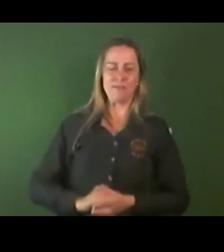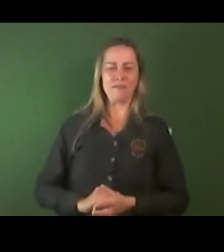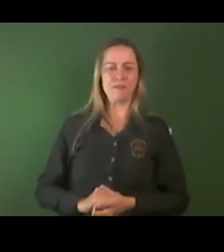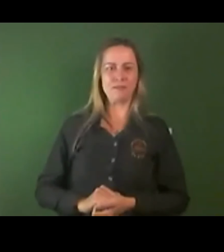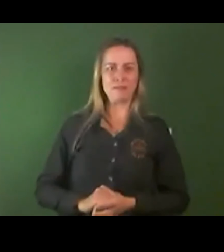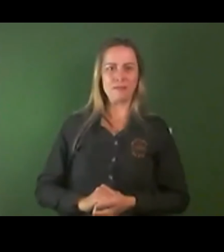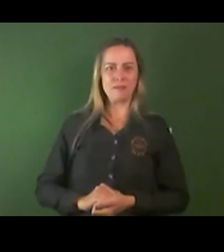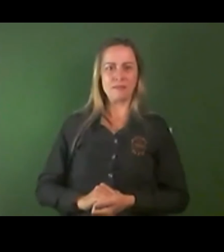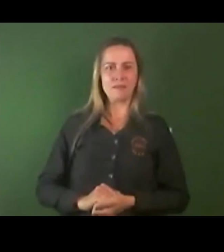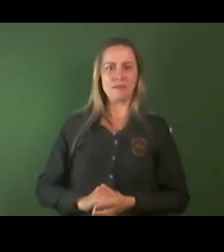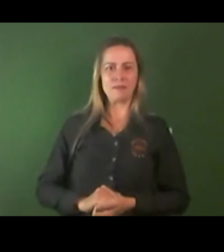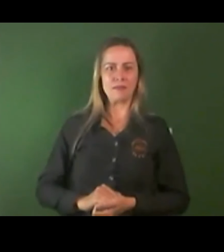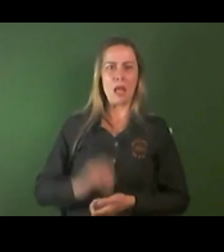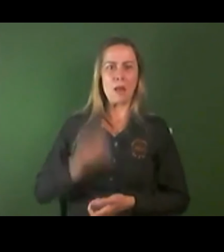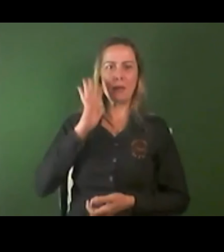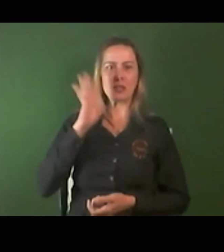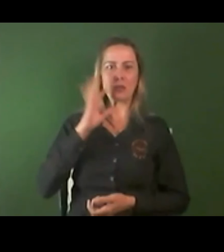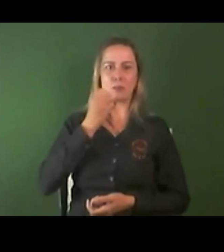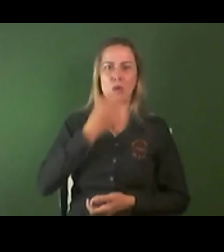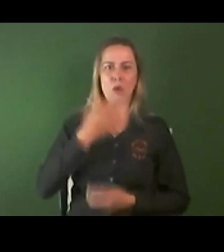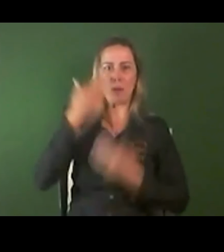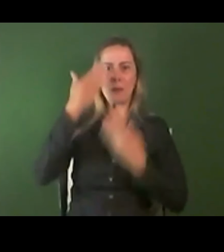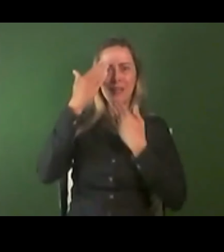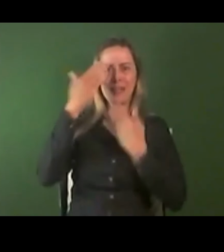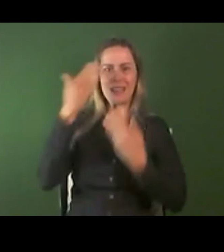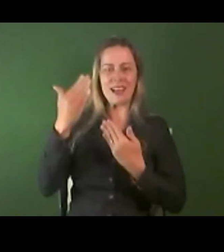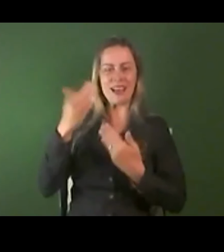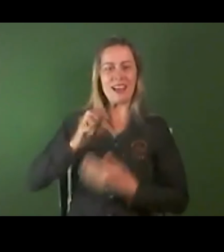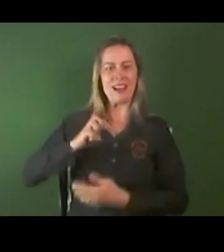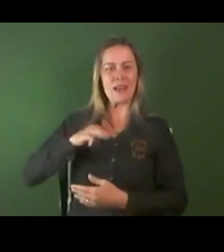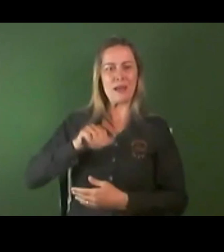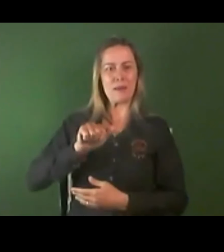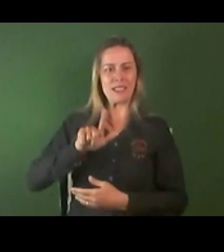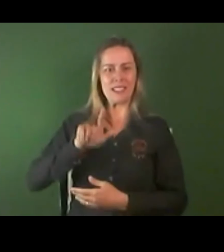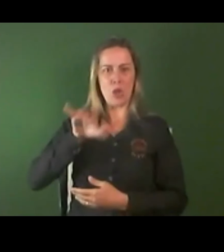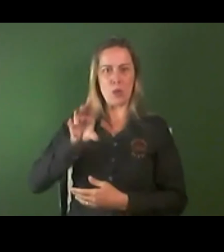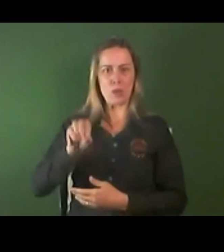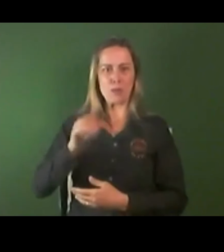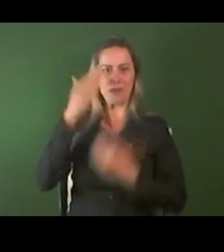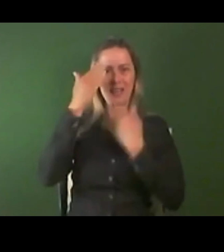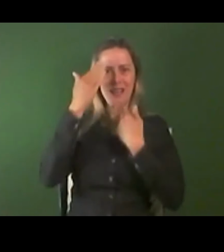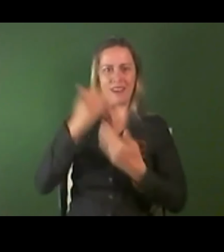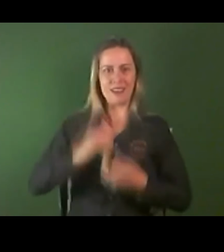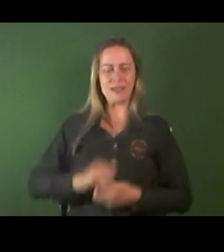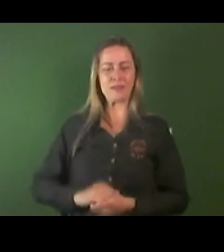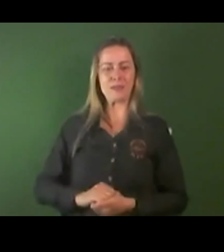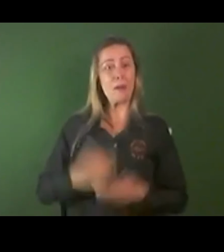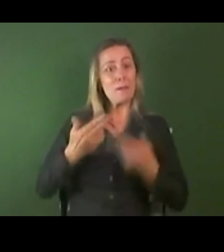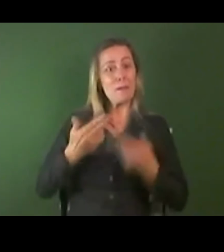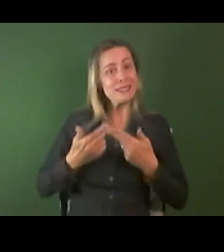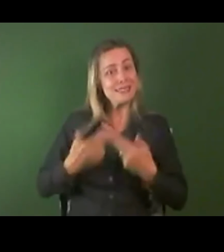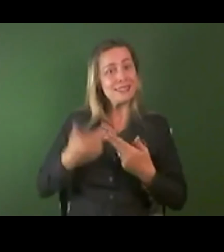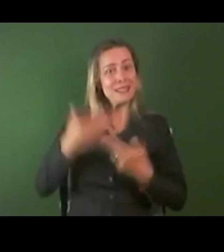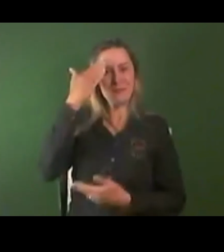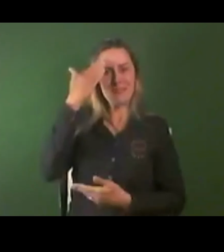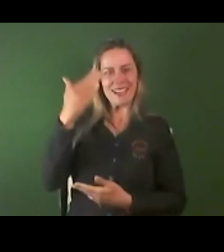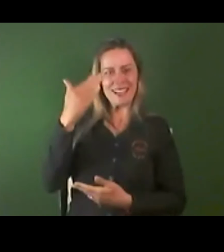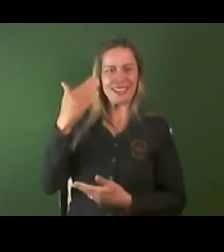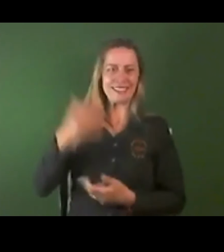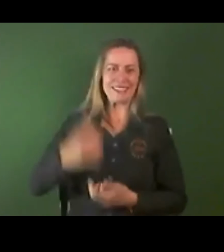Imagino. Bom, muito bom. Obrigada, Marcelo. De nada, que é isso. Obrigado a vocês pela paciência e pela palestra